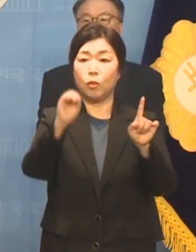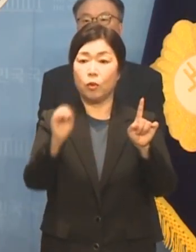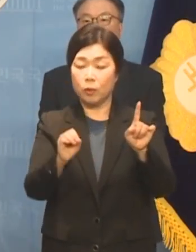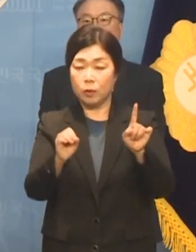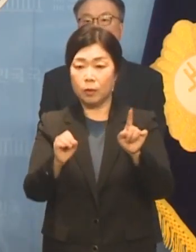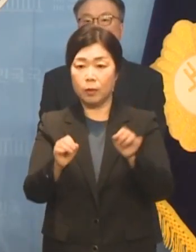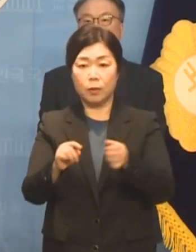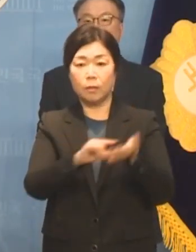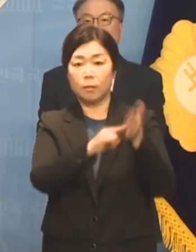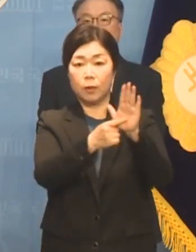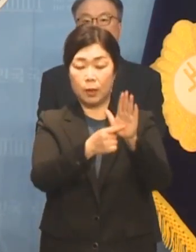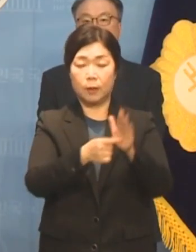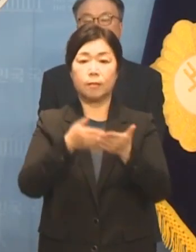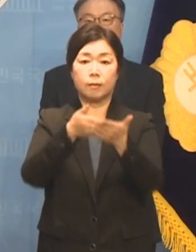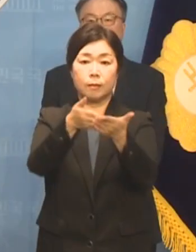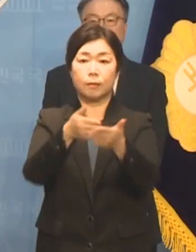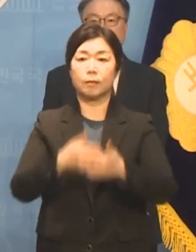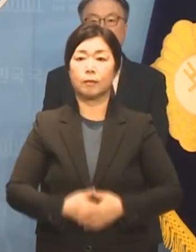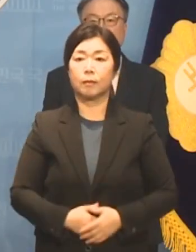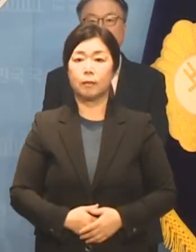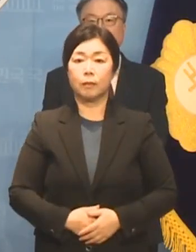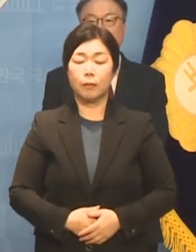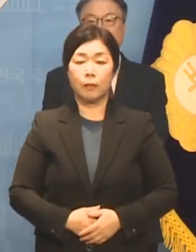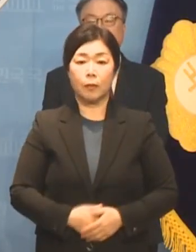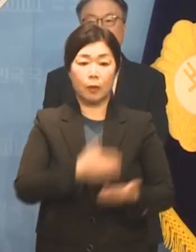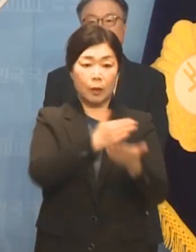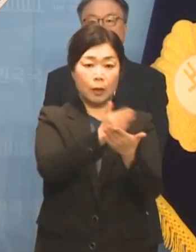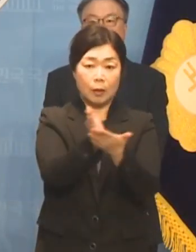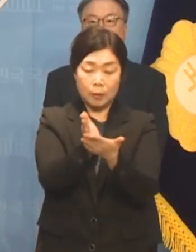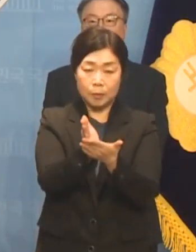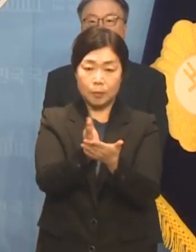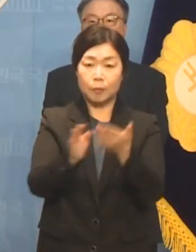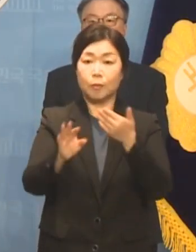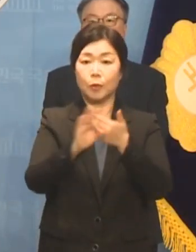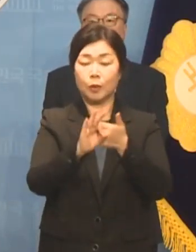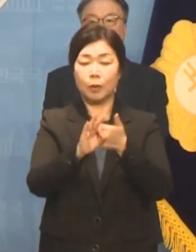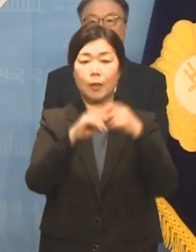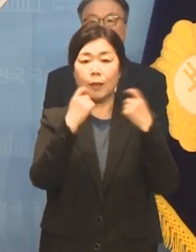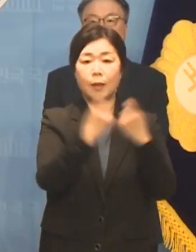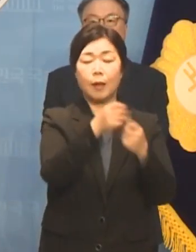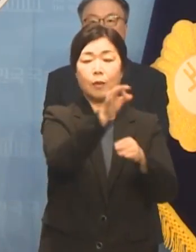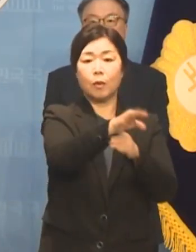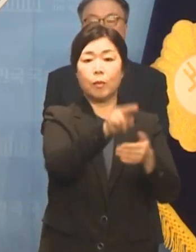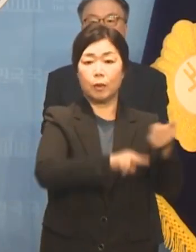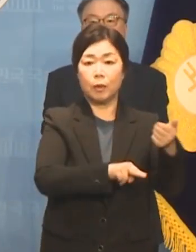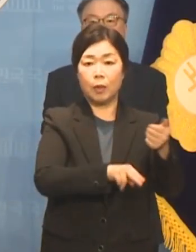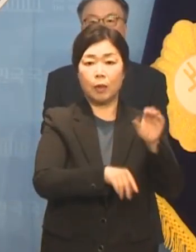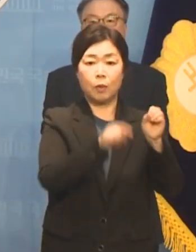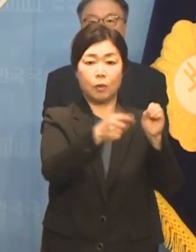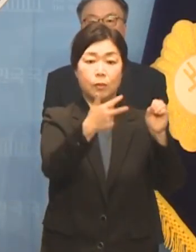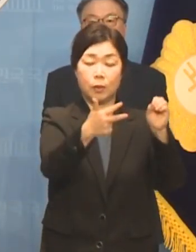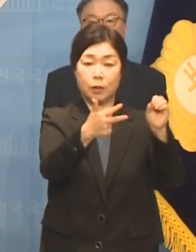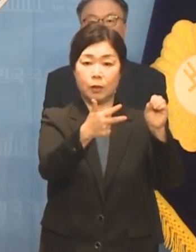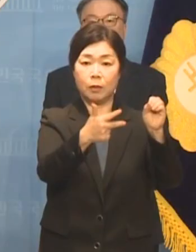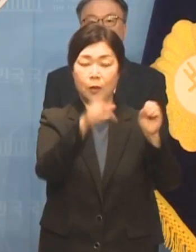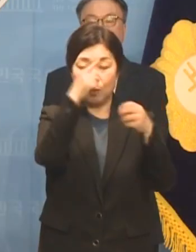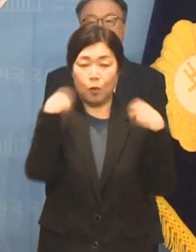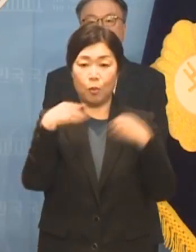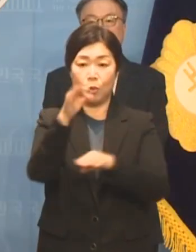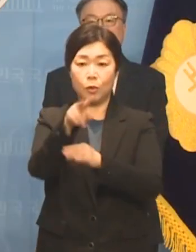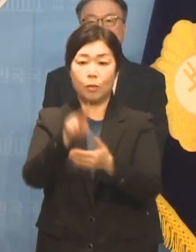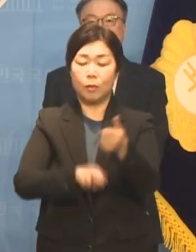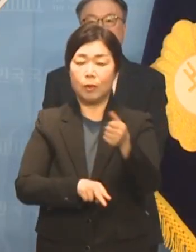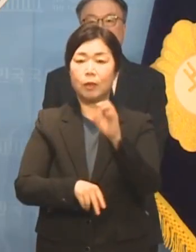1.5%로 제시합니다. 항목별 성장 기여도는 민간 소비 0.7, 정부